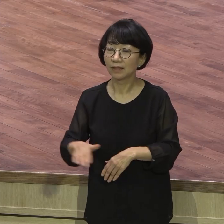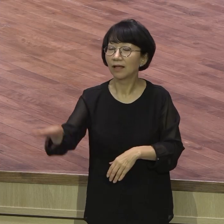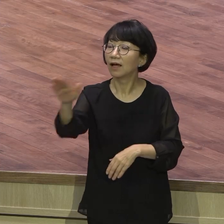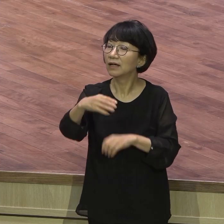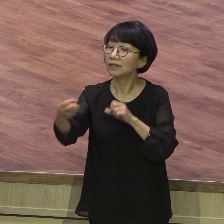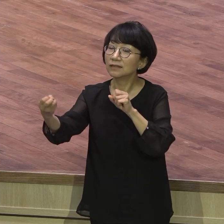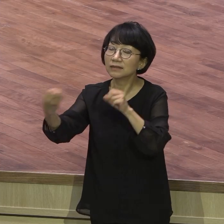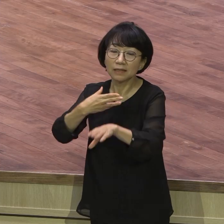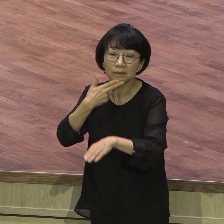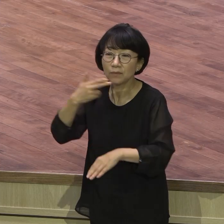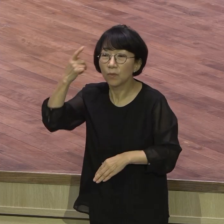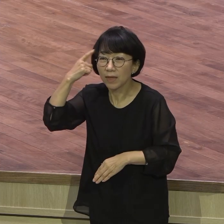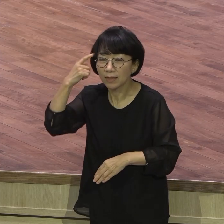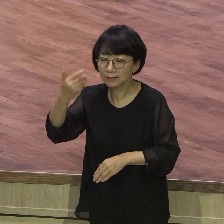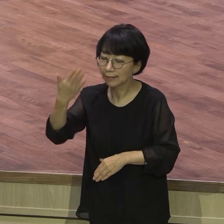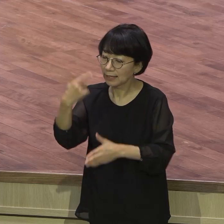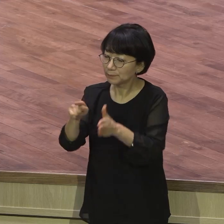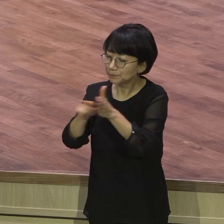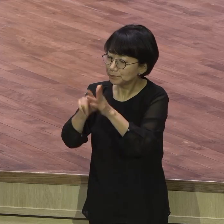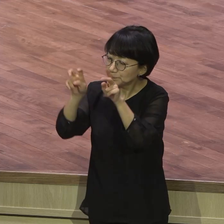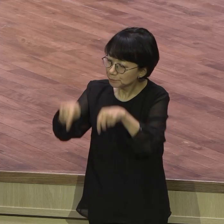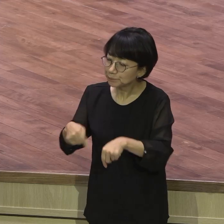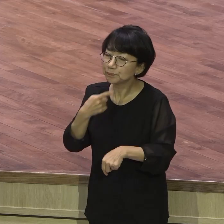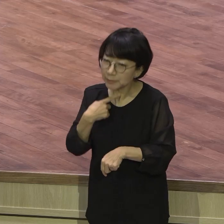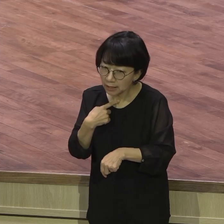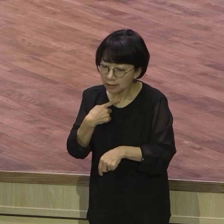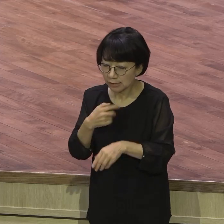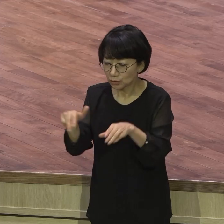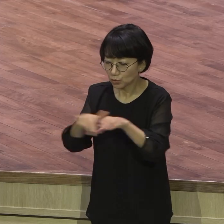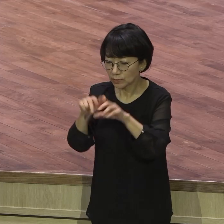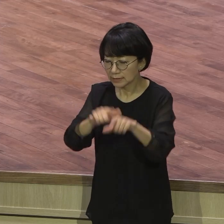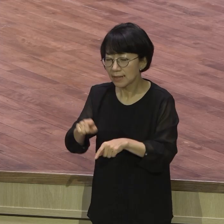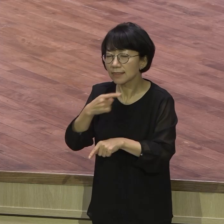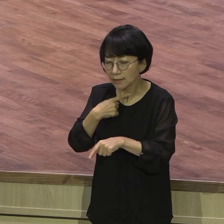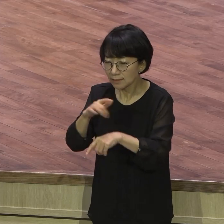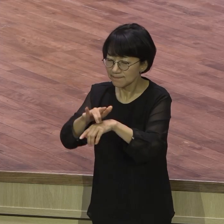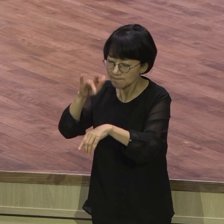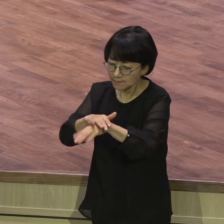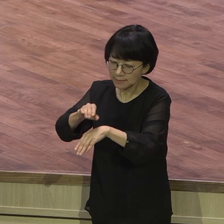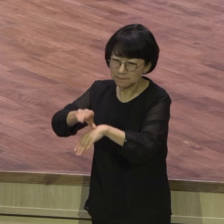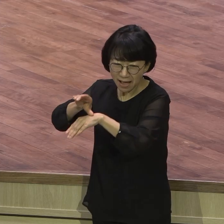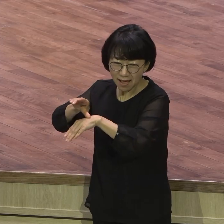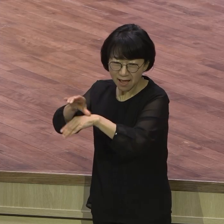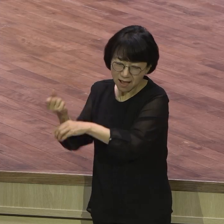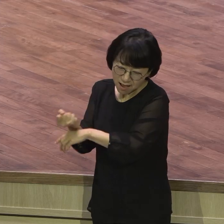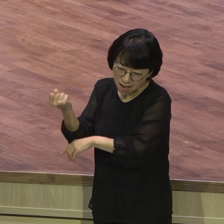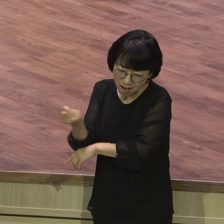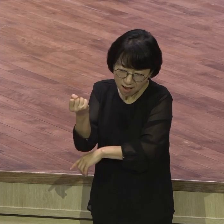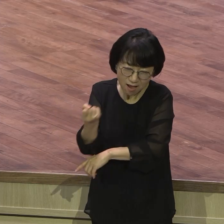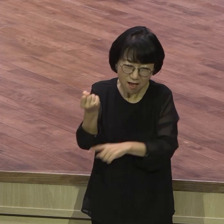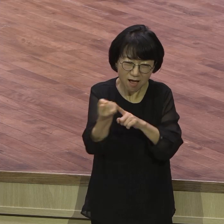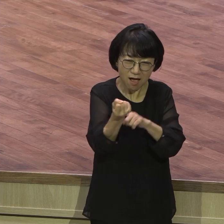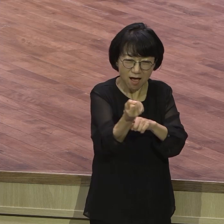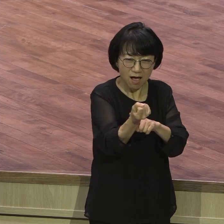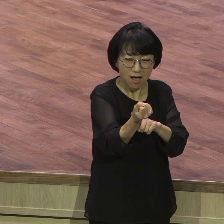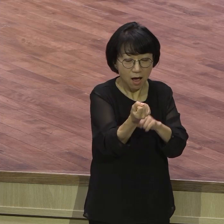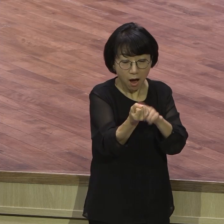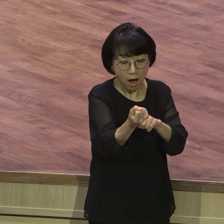상태에 체질이 안 바뀌어가지고 종교사원 할 때가 아니라 체질이 안 바뀌어가지고 그걸 그대로 가지고 있단 말이에요 그리고 그거 바뀔 때까지 고생합니다 언제